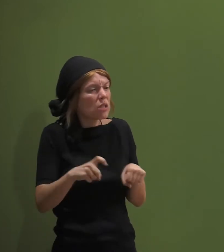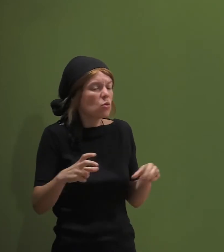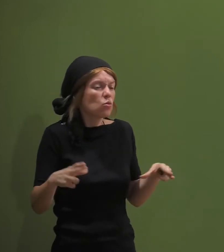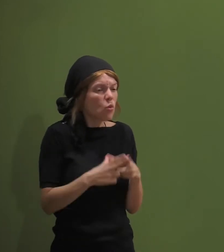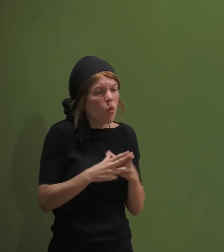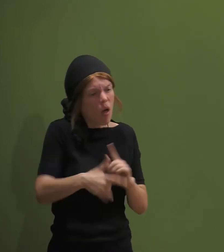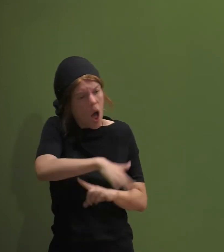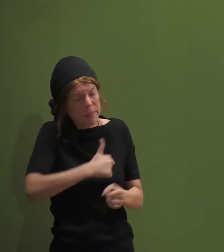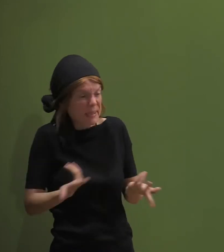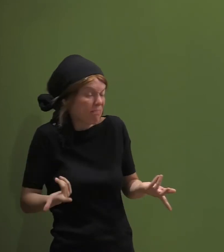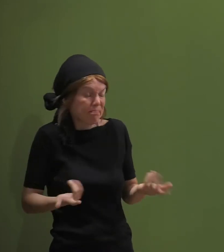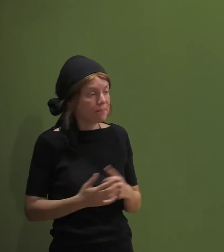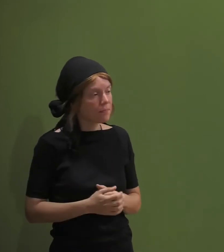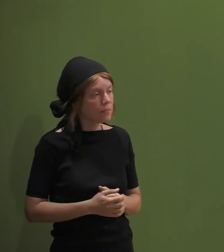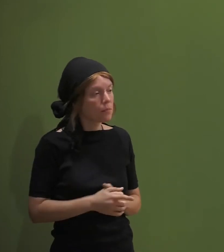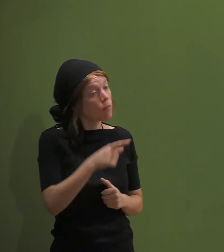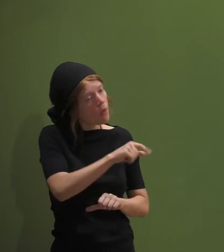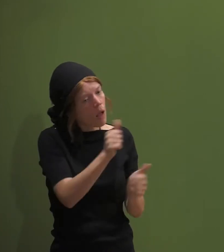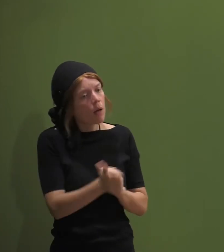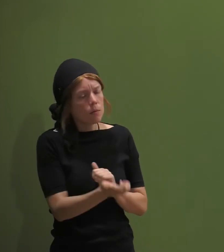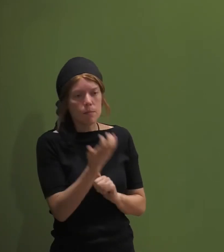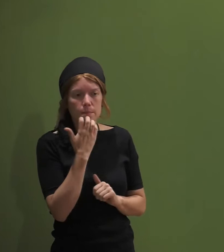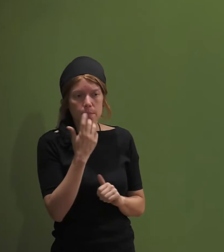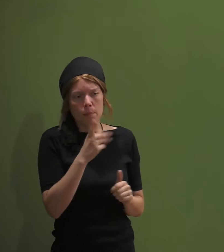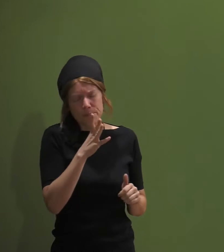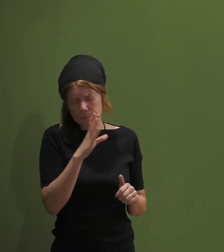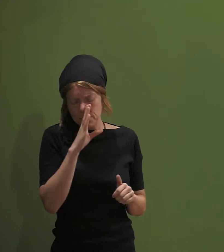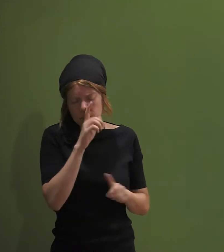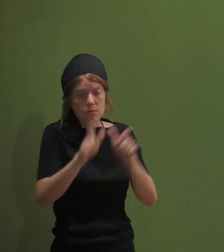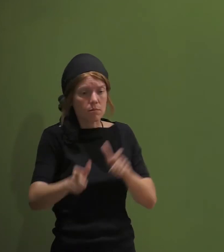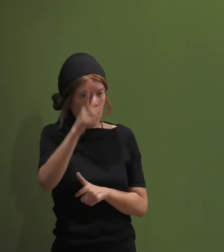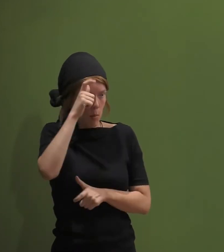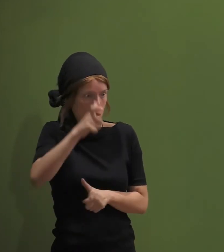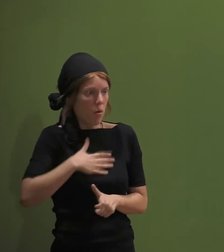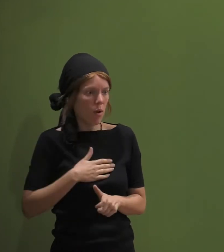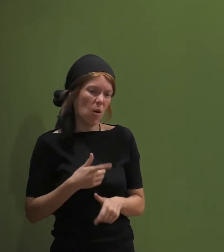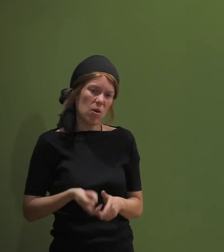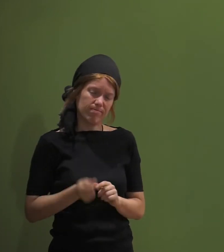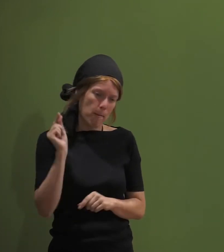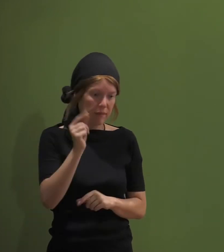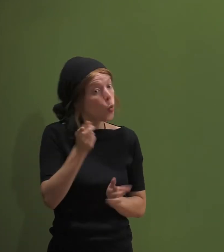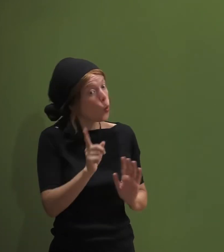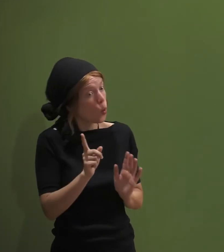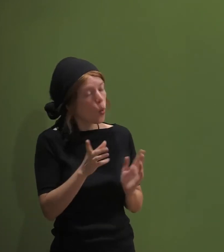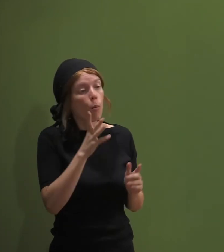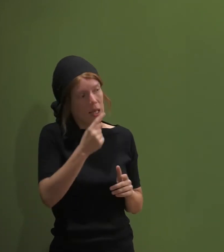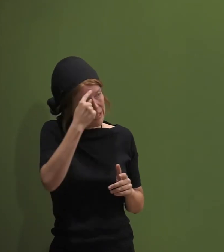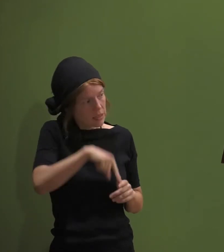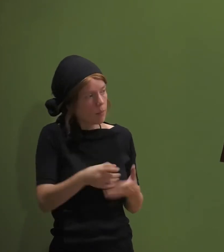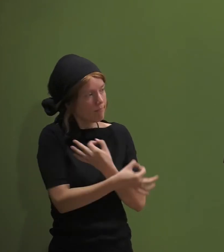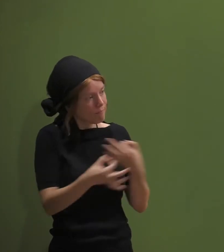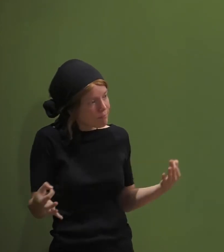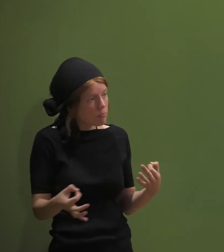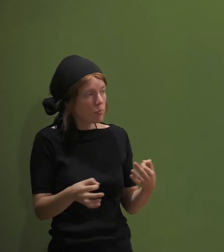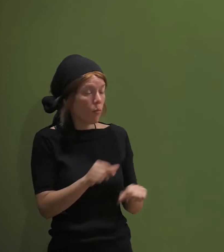o ambiental. Sirva este ejemplo no para denigrar a mis paisanos, nada más lejos de mi intención, sino para ilustrar la inercia, por